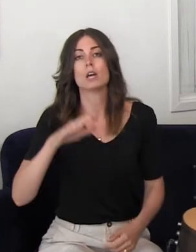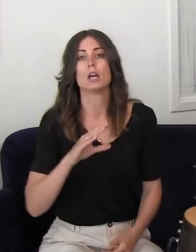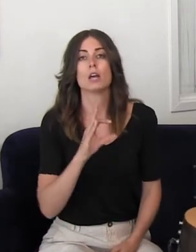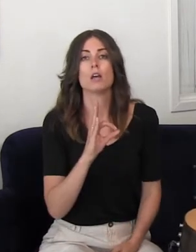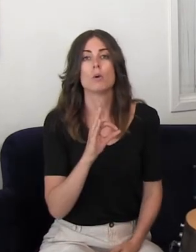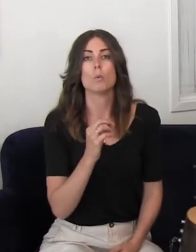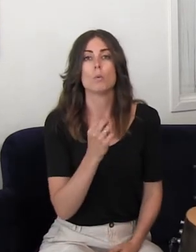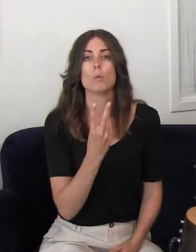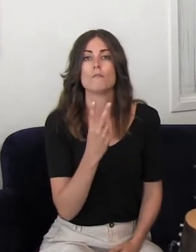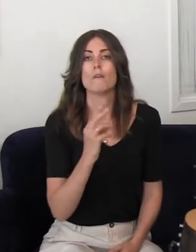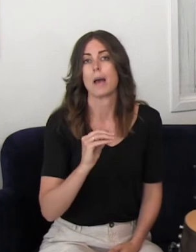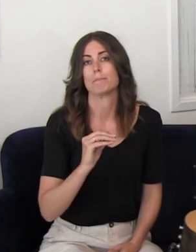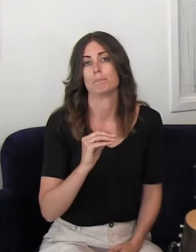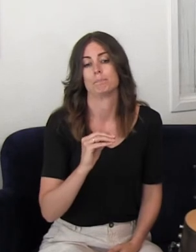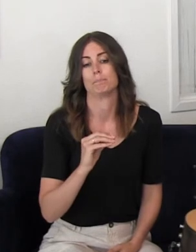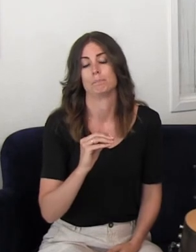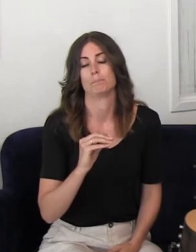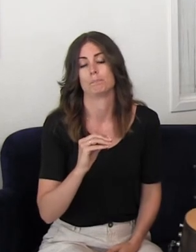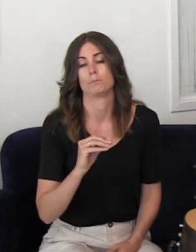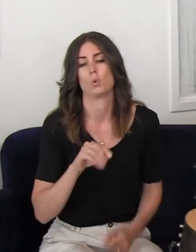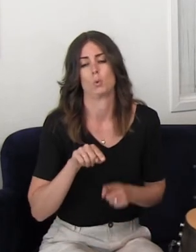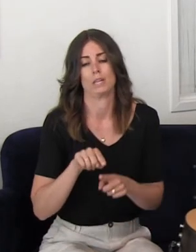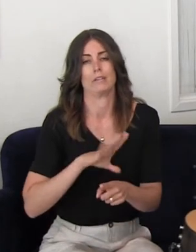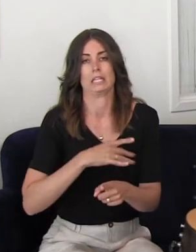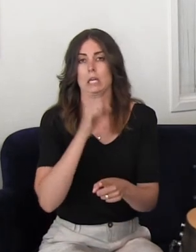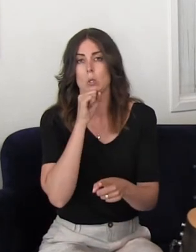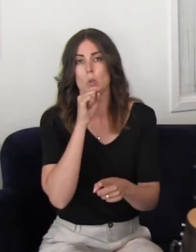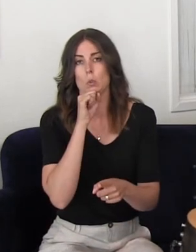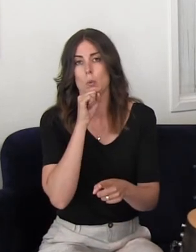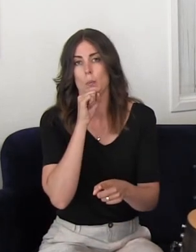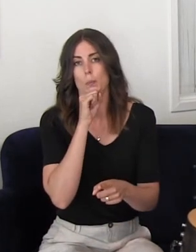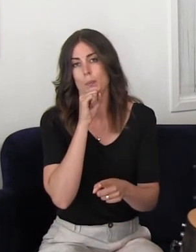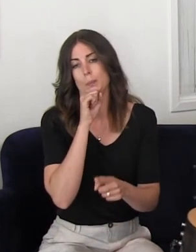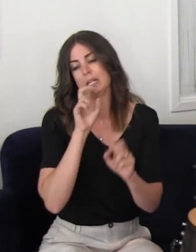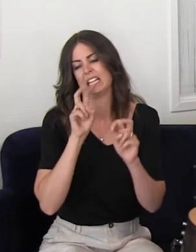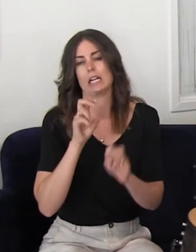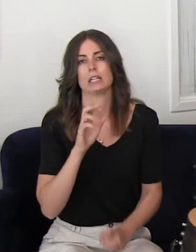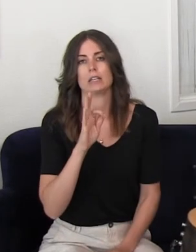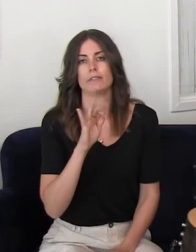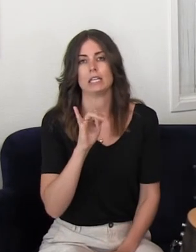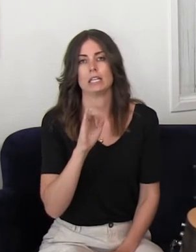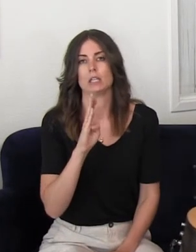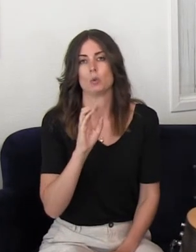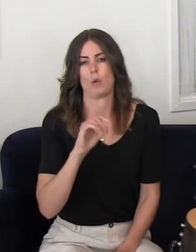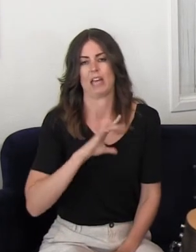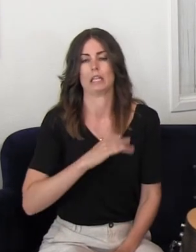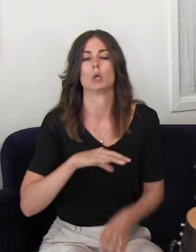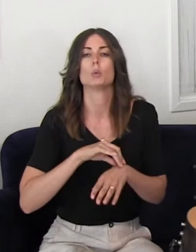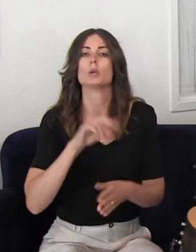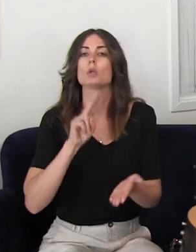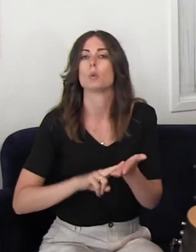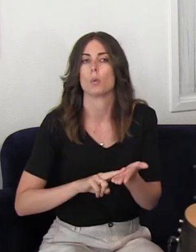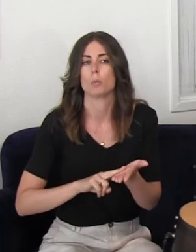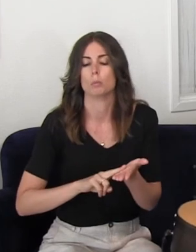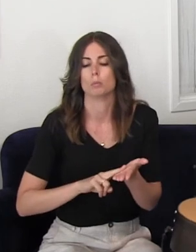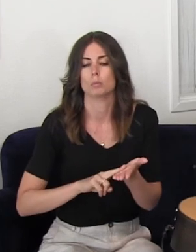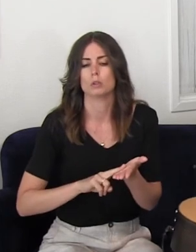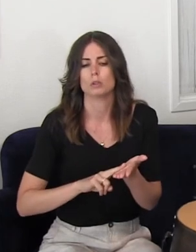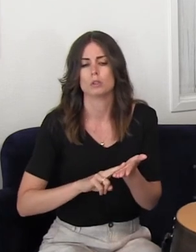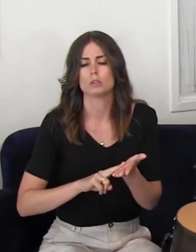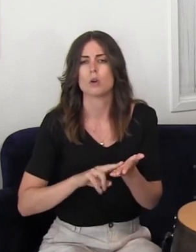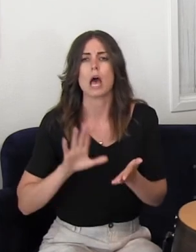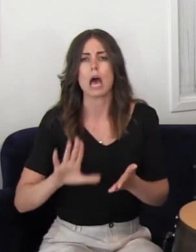Hova. Då fanns det en gubbe där som man kallar för Fido. Han hade en sjukdom som gjorde att hans delar